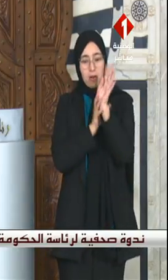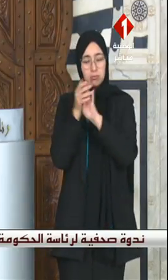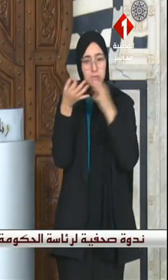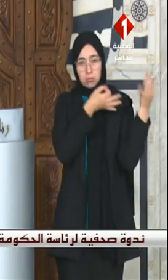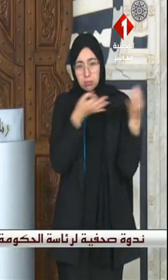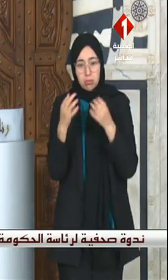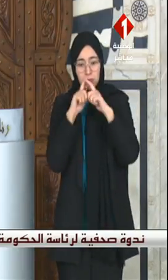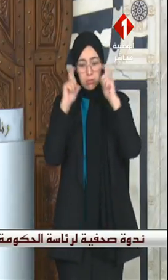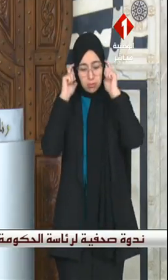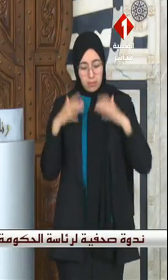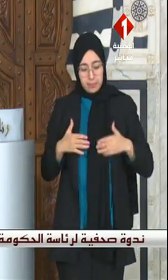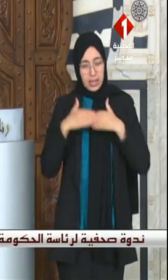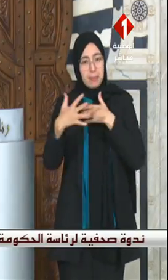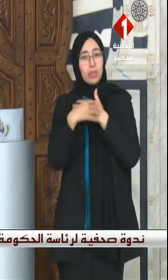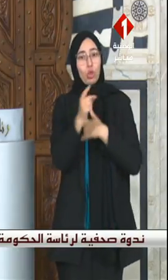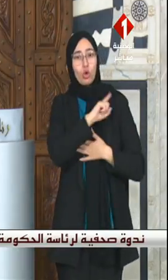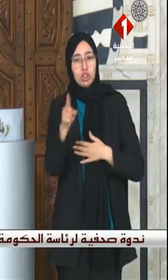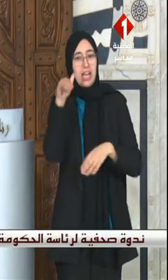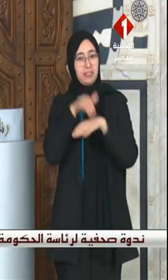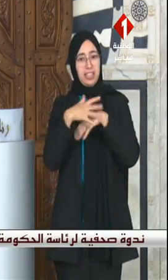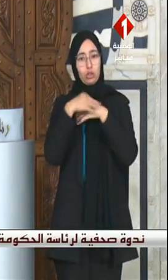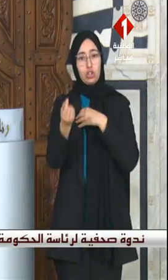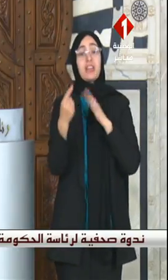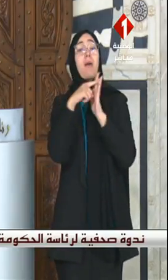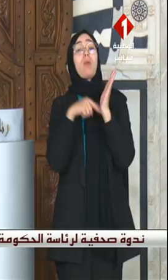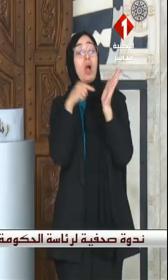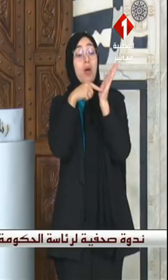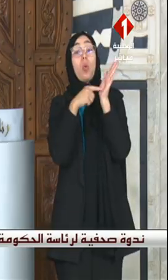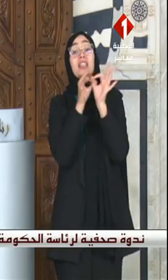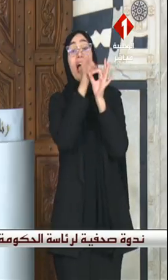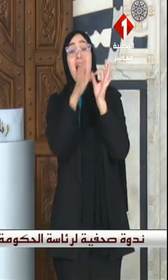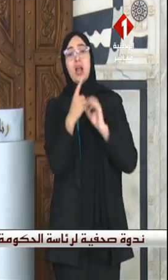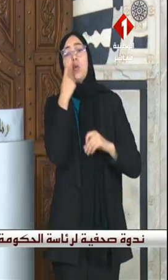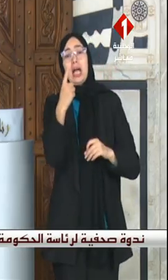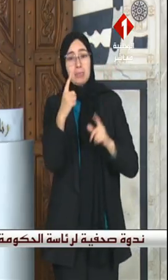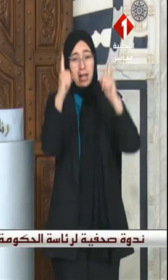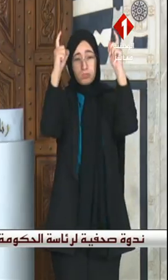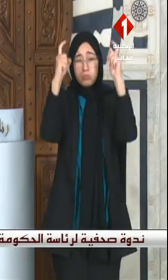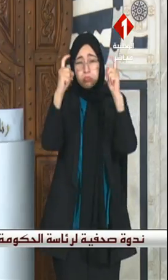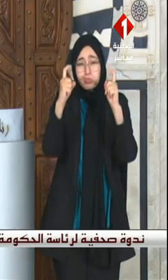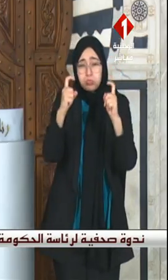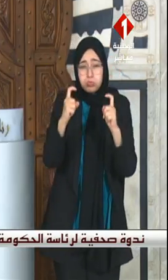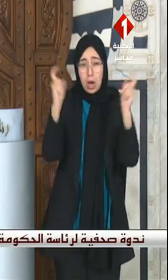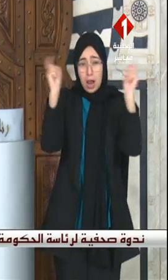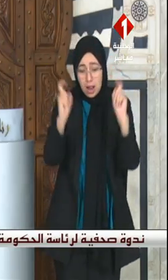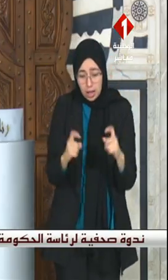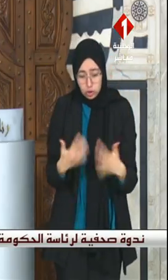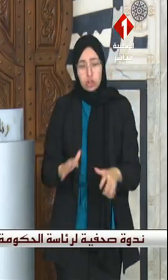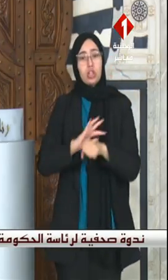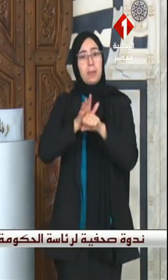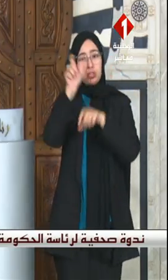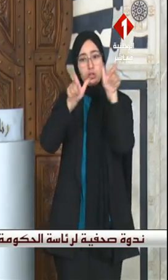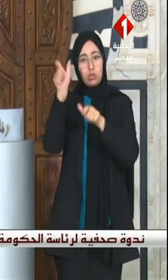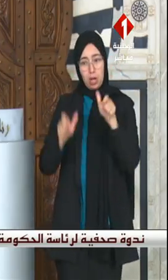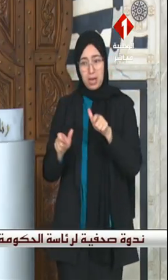تم اتخاذها، لأنه هي الوحيدة الكفيلة باش تقلص من عدد الحالات، ويلزم عدد الحالات